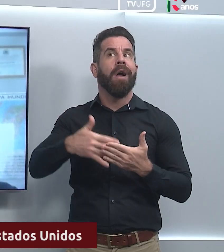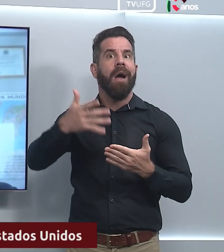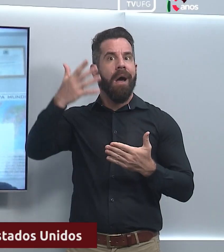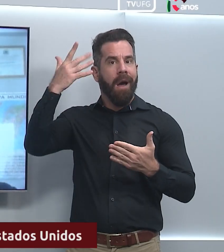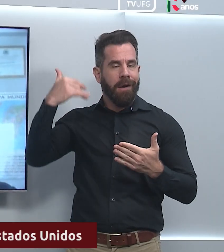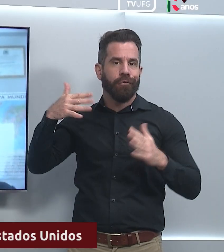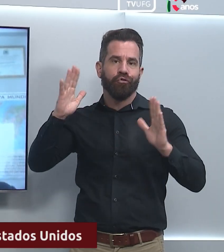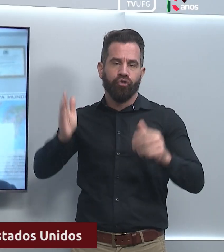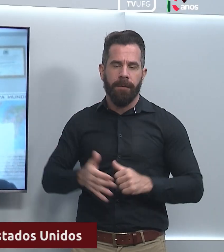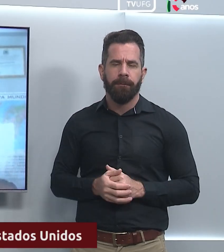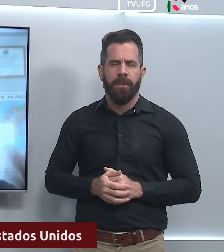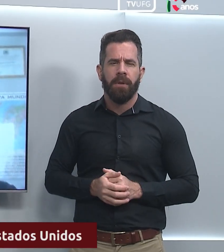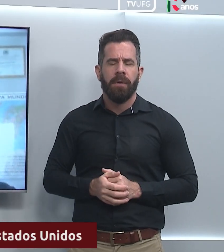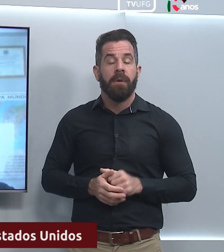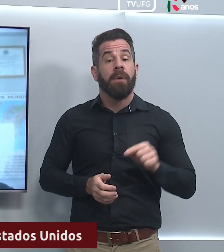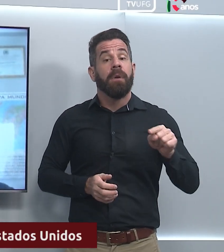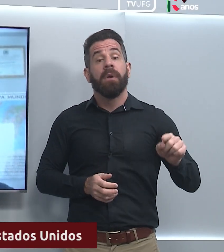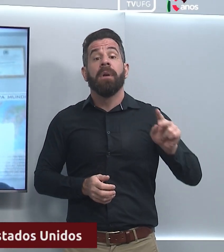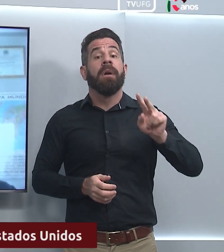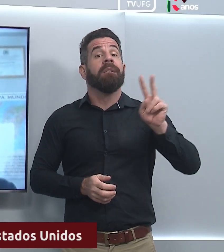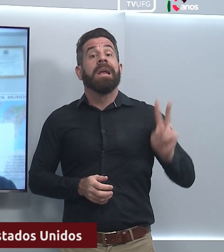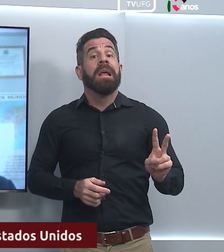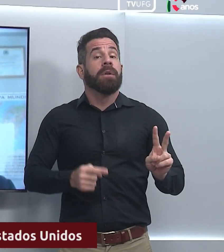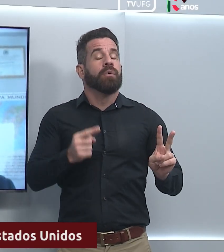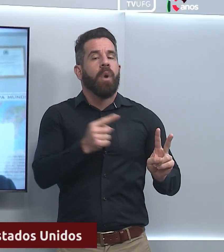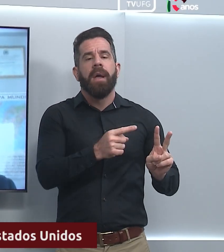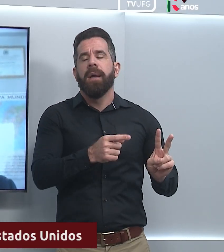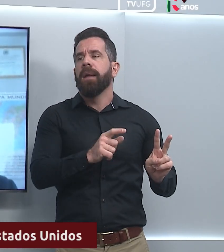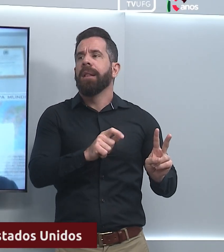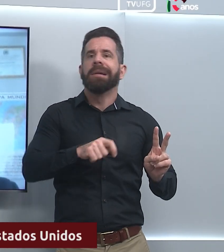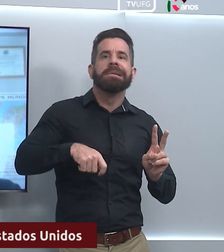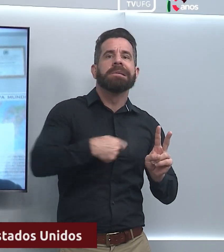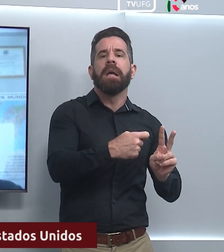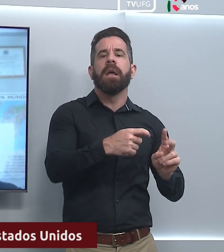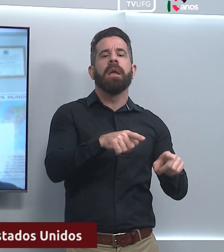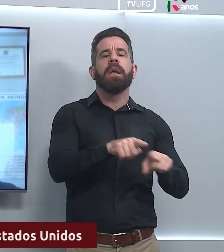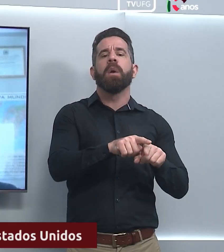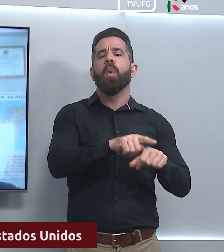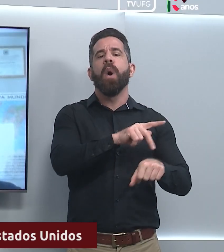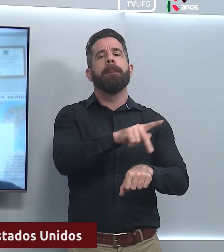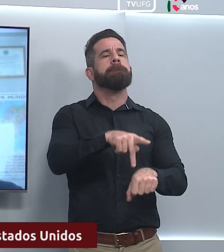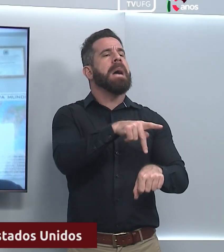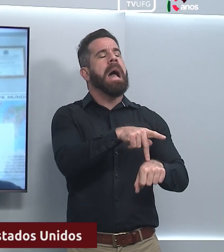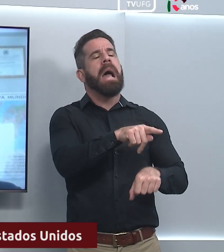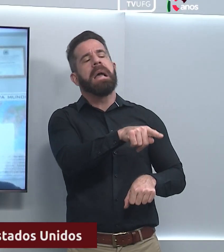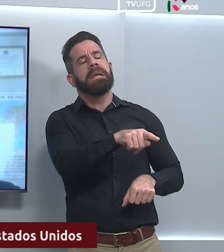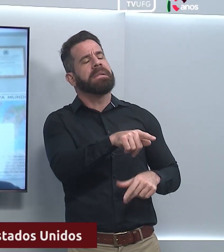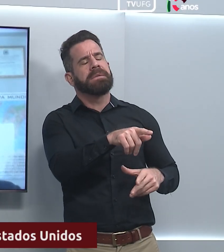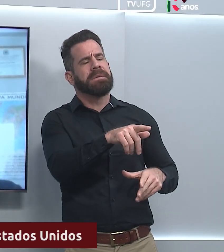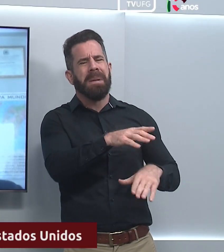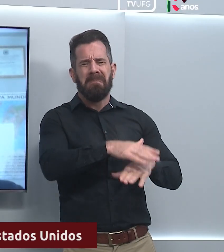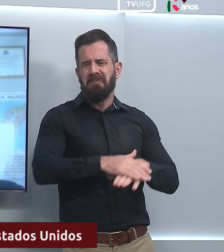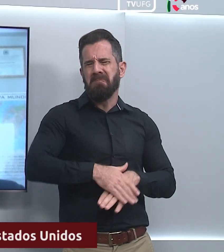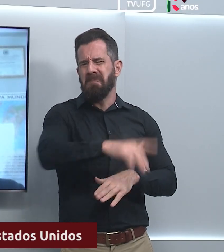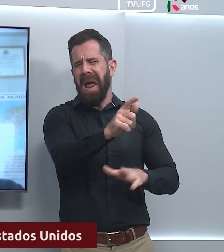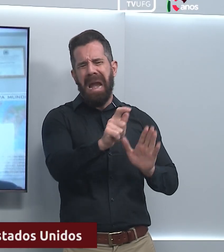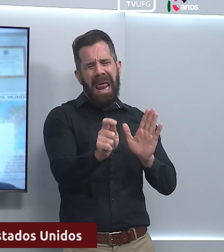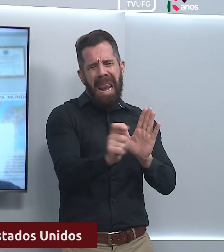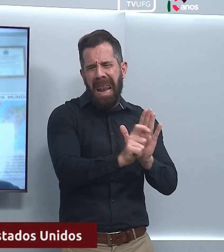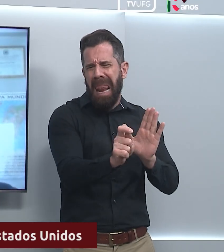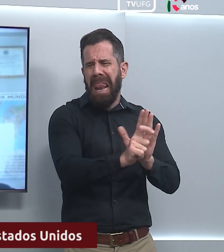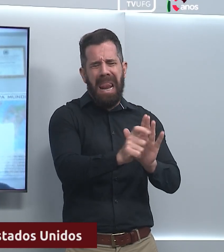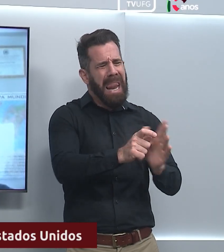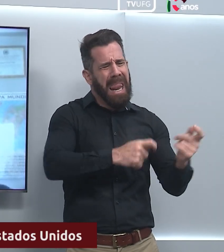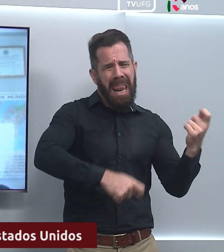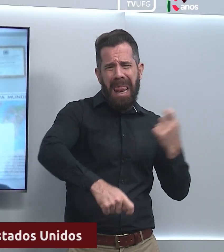A Venezuela não é o país que tem o maior número de narcotraficantes e que envia